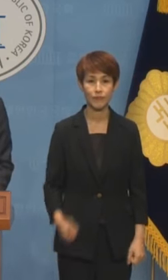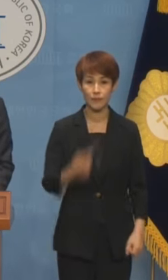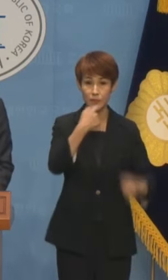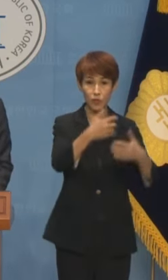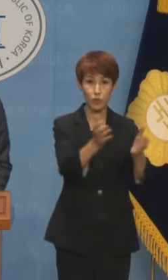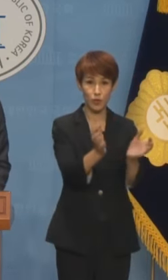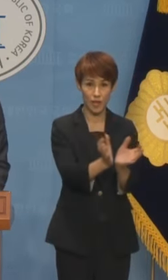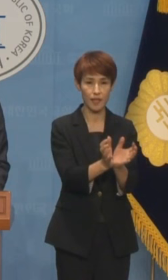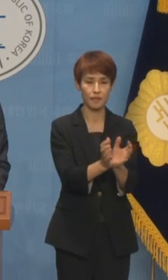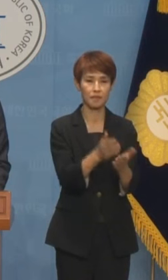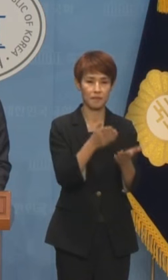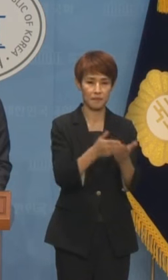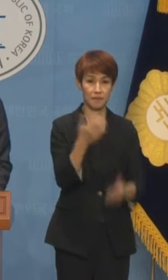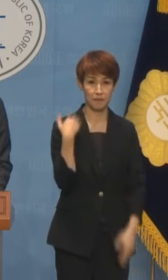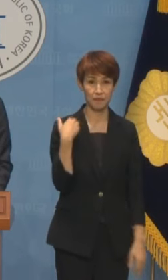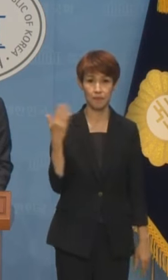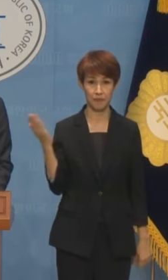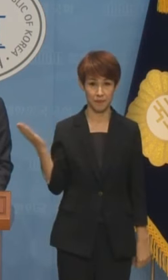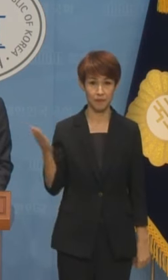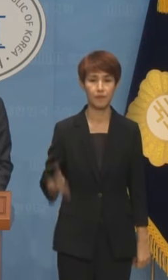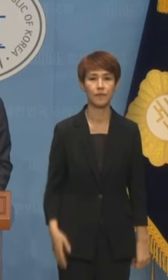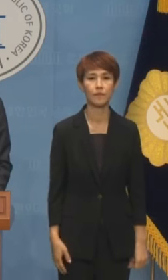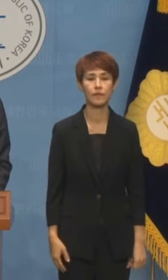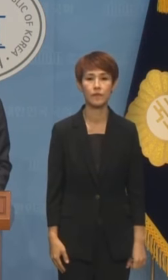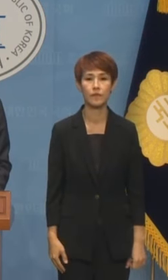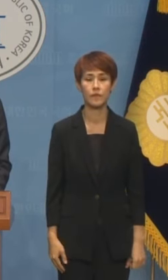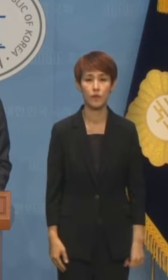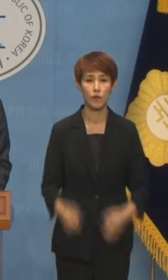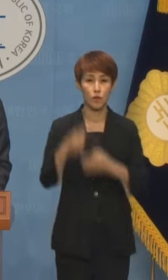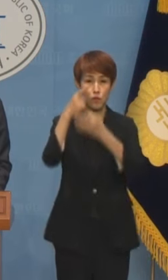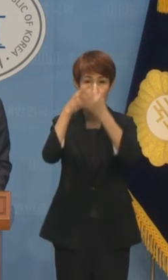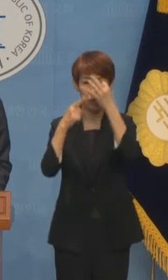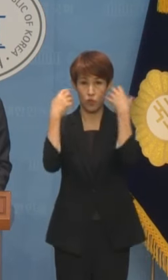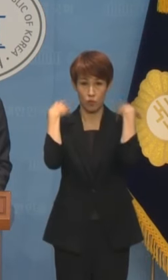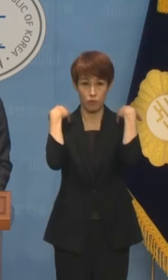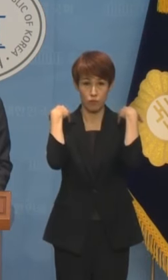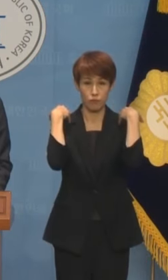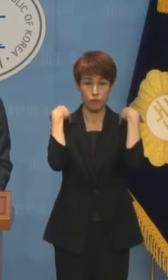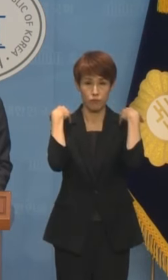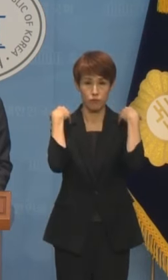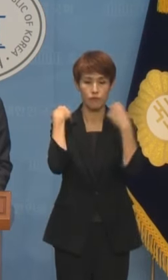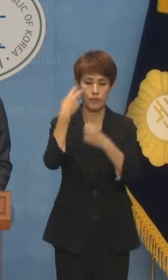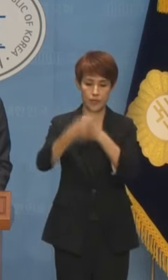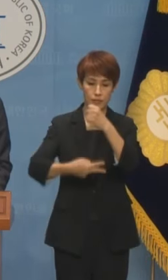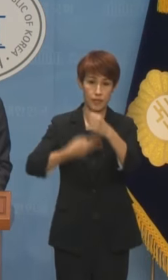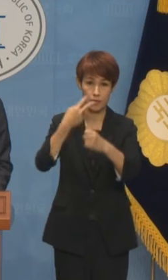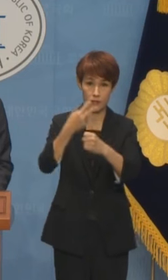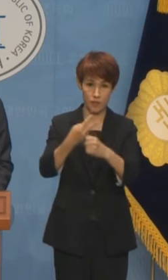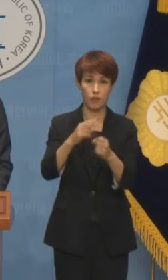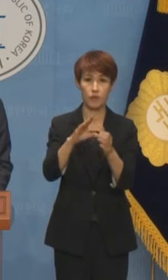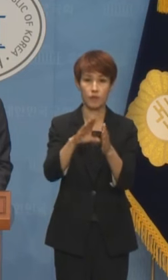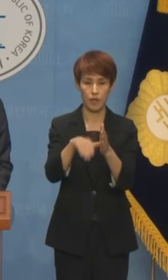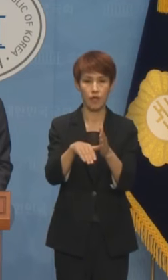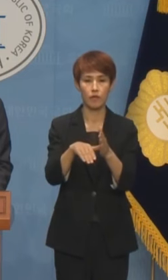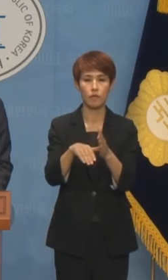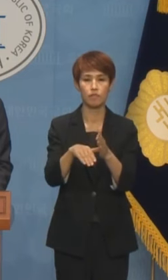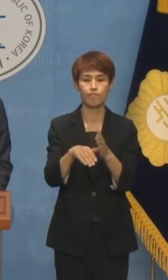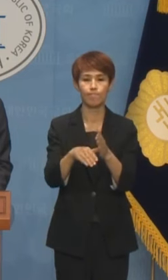더불어민주당 수석대변인 이혜식입니다. 오늘 윤석열 정부 출범 2년에 즈음한